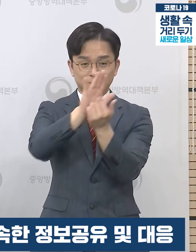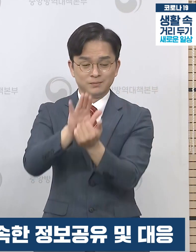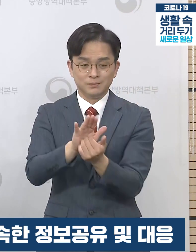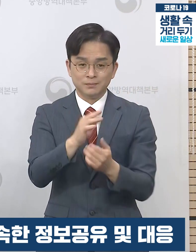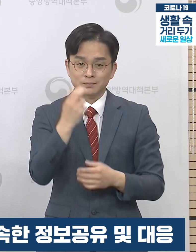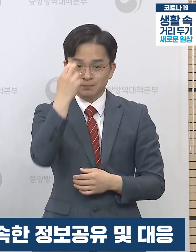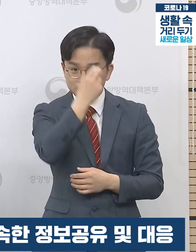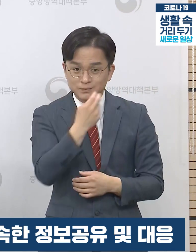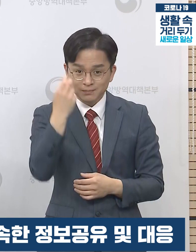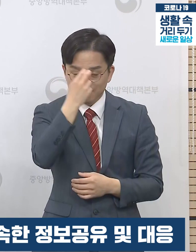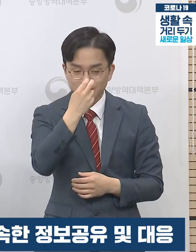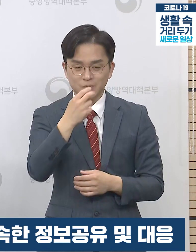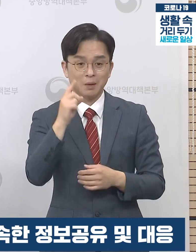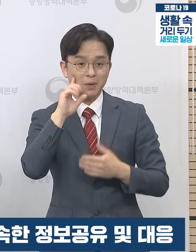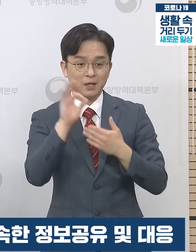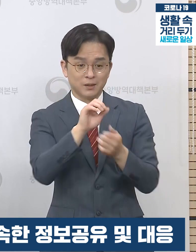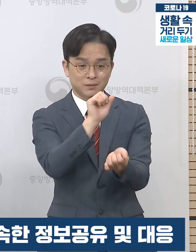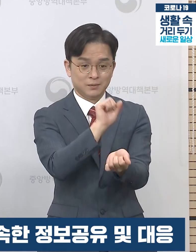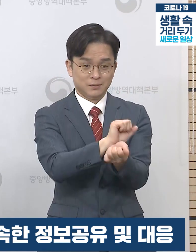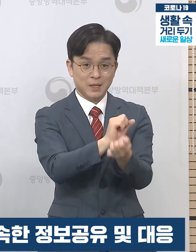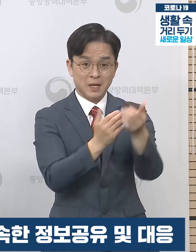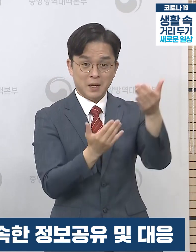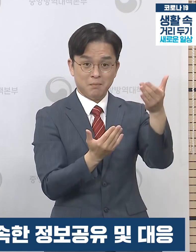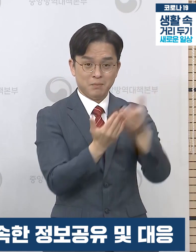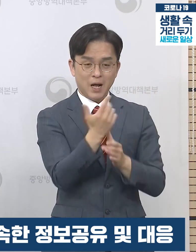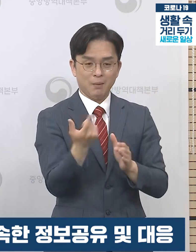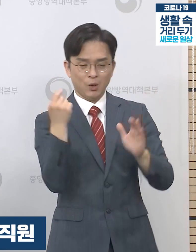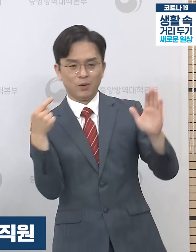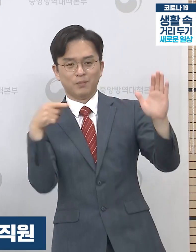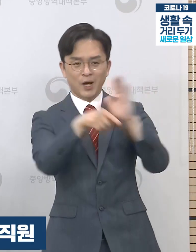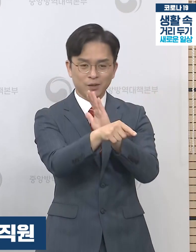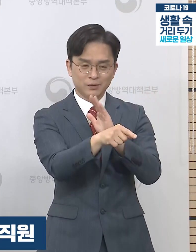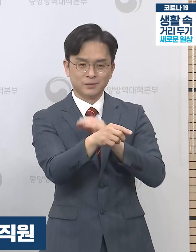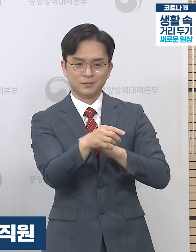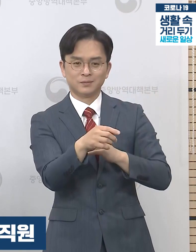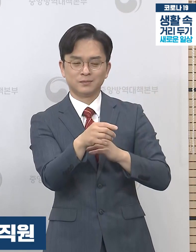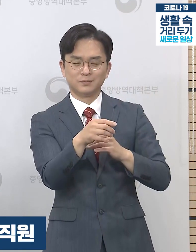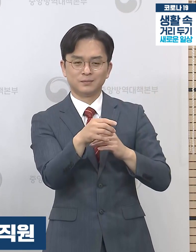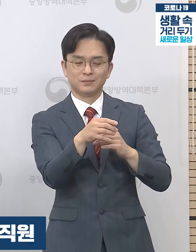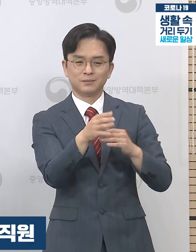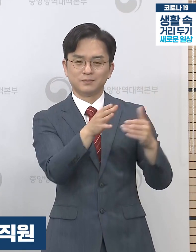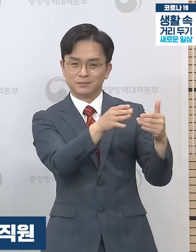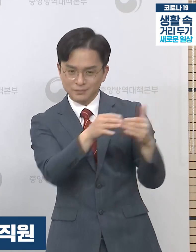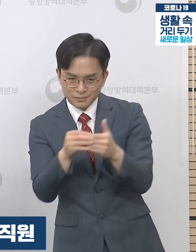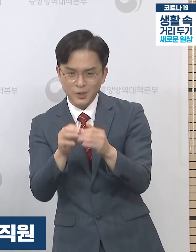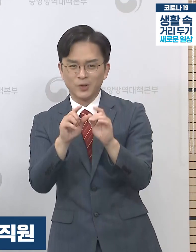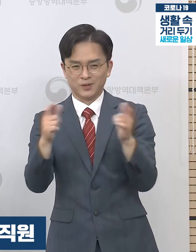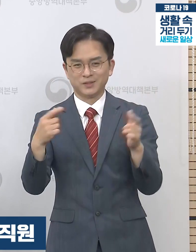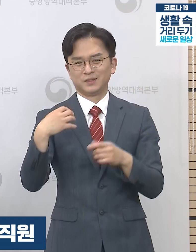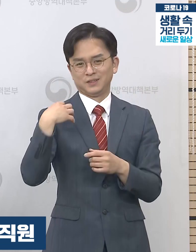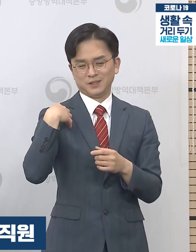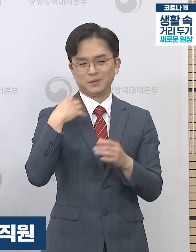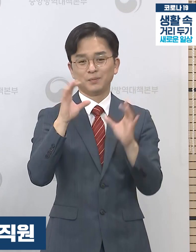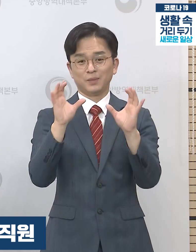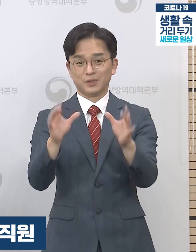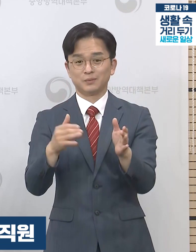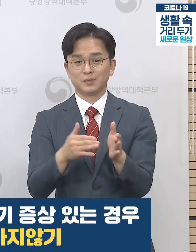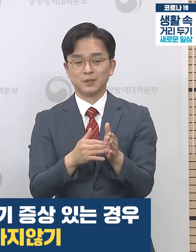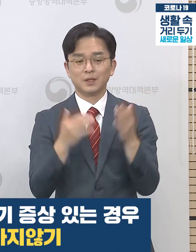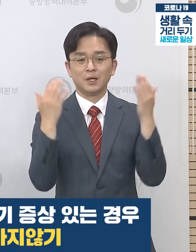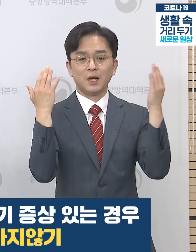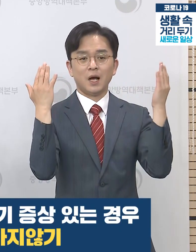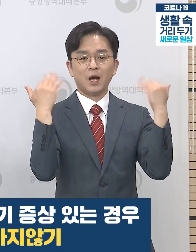정보 공유 그리고 대응에 만전을 기하고 있습니다. 학생들 및 교직원 등 학교